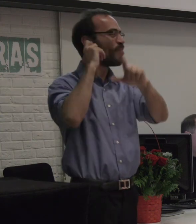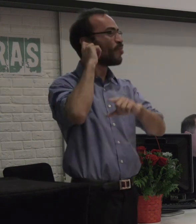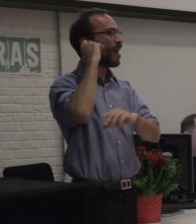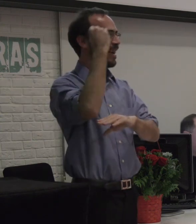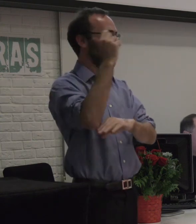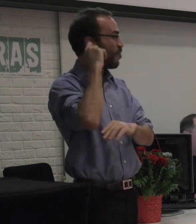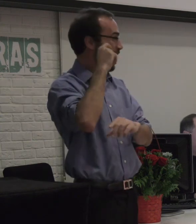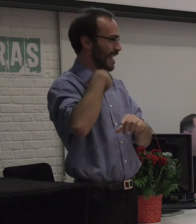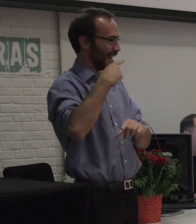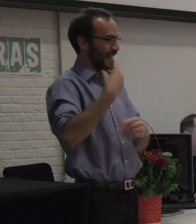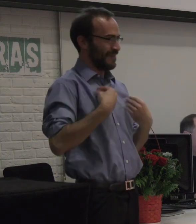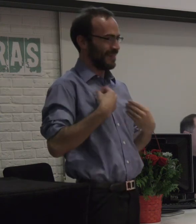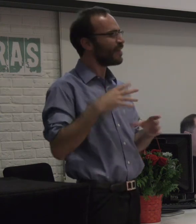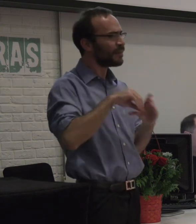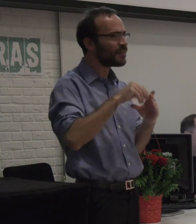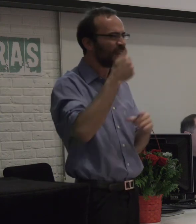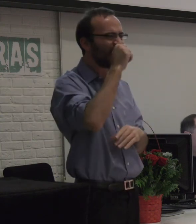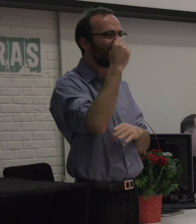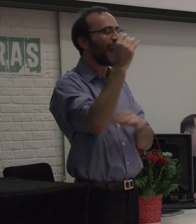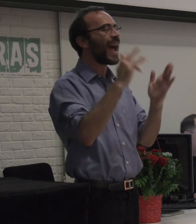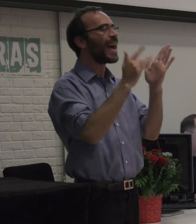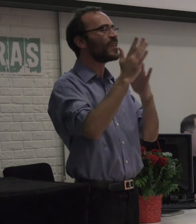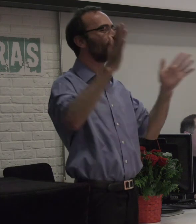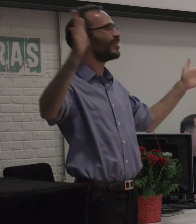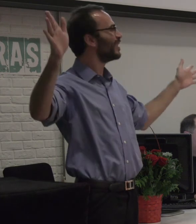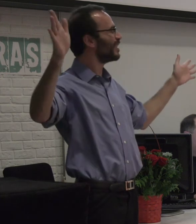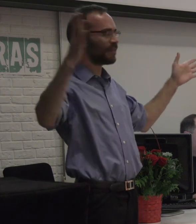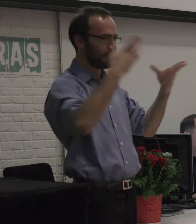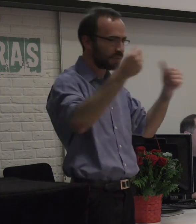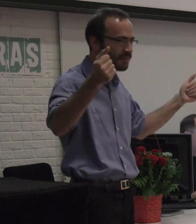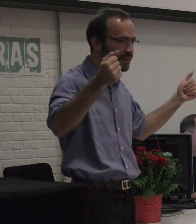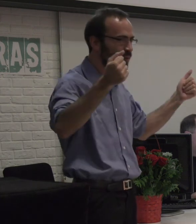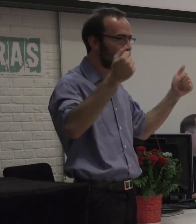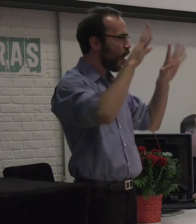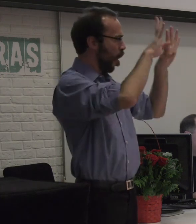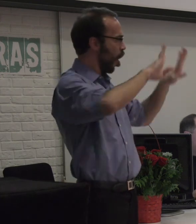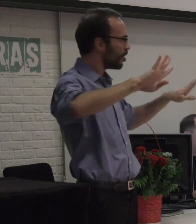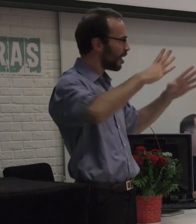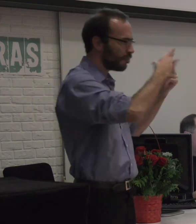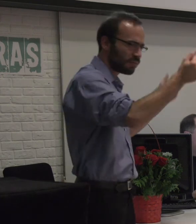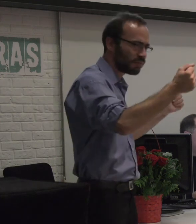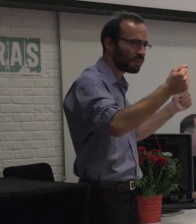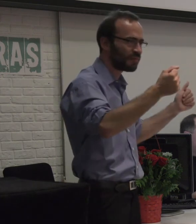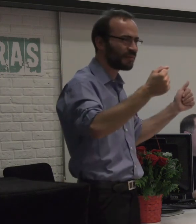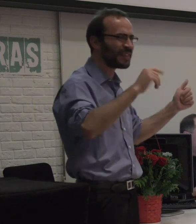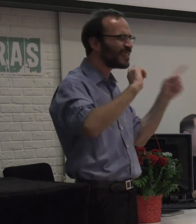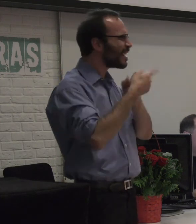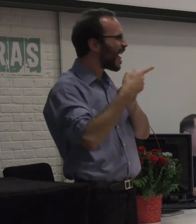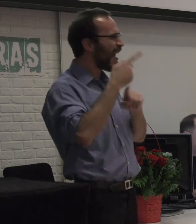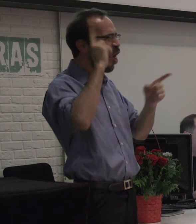allí y echa en falta un niño Jesús y un cortinón que se había perdido, y de pronto aparecen 9 duendes con el cortinón y el niño